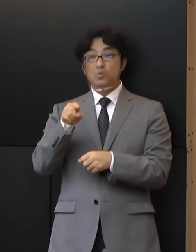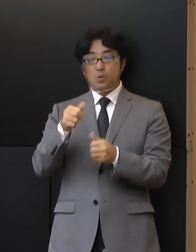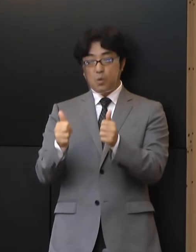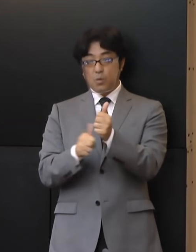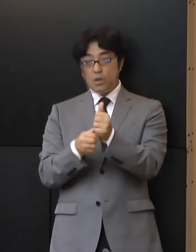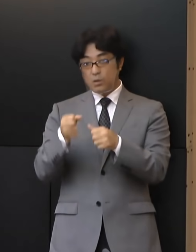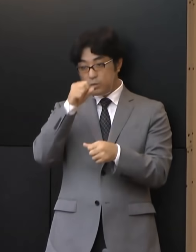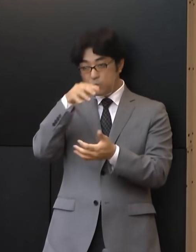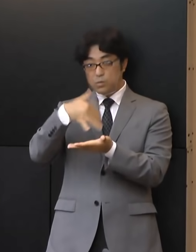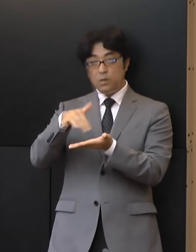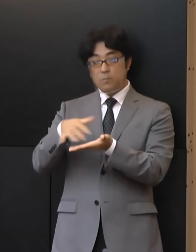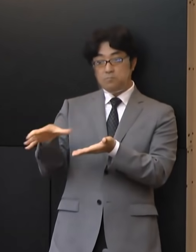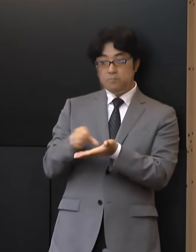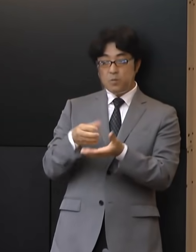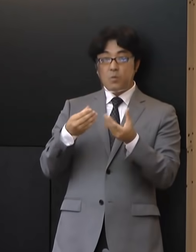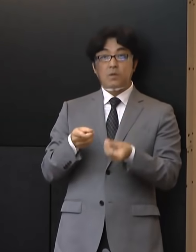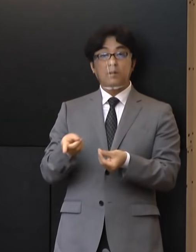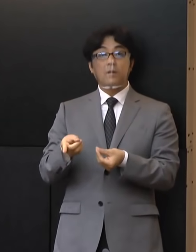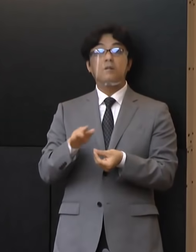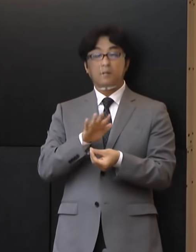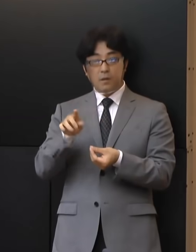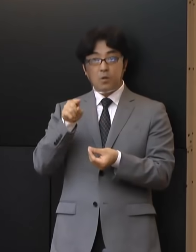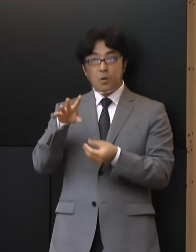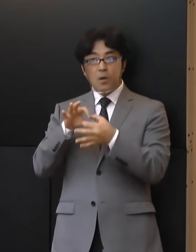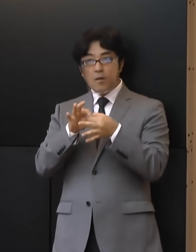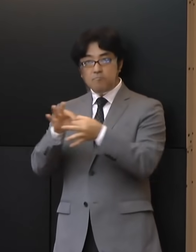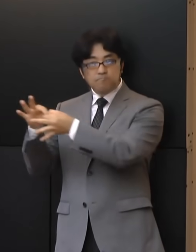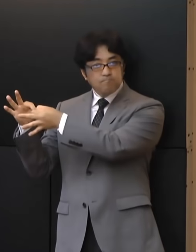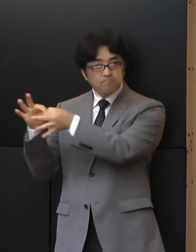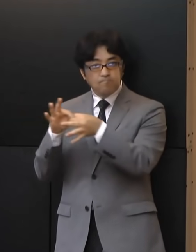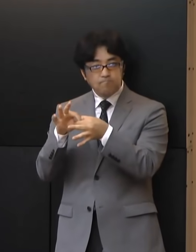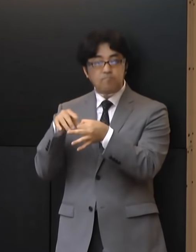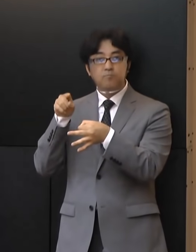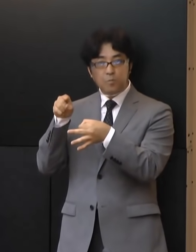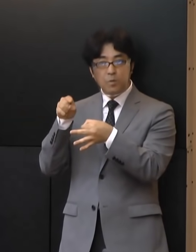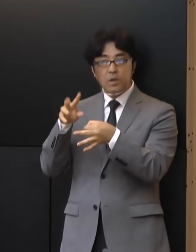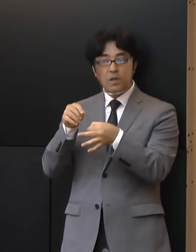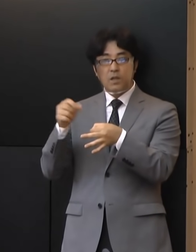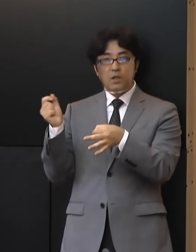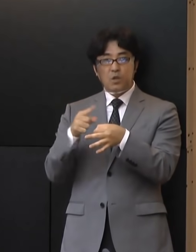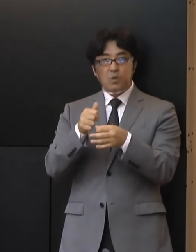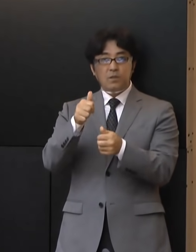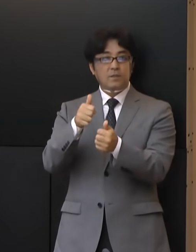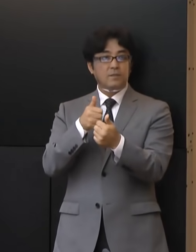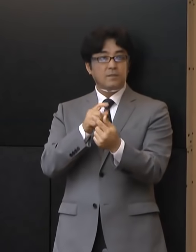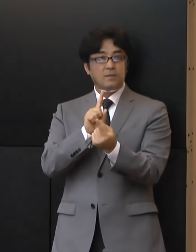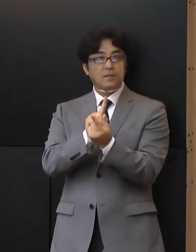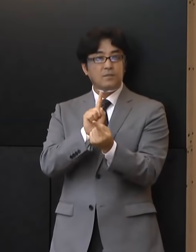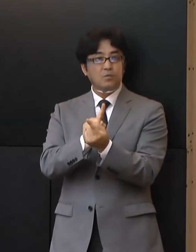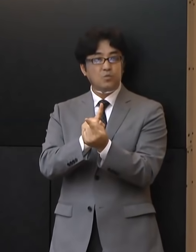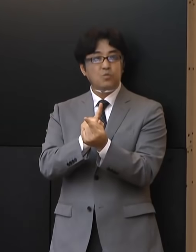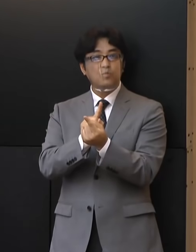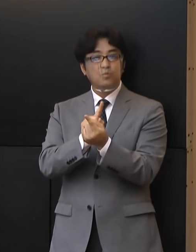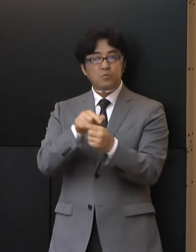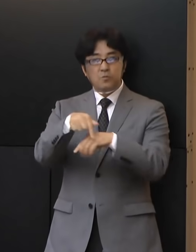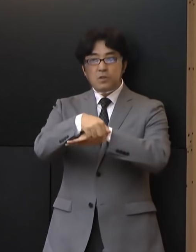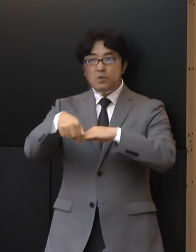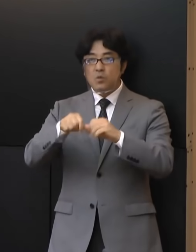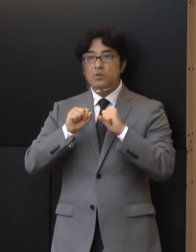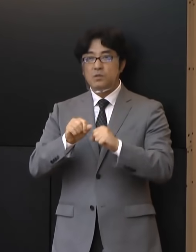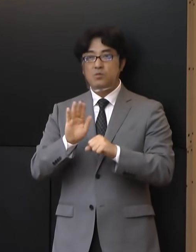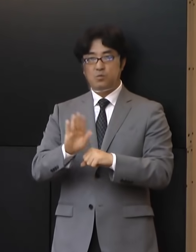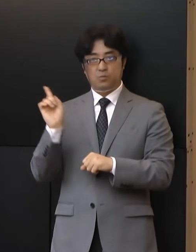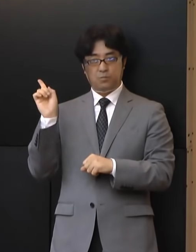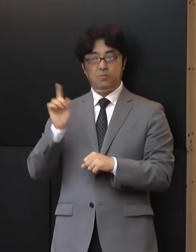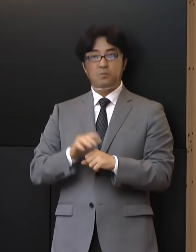し、国の補正予算と連動した緊急対策を実施しているところでもあります。今後も事態